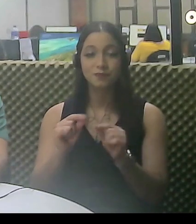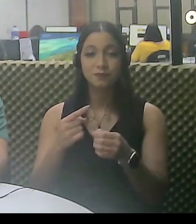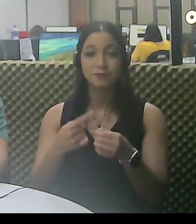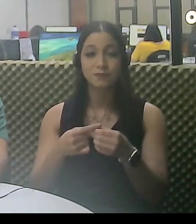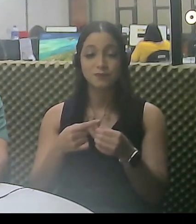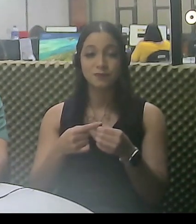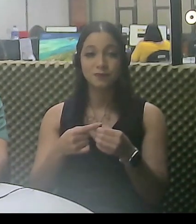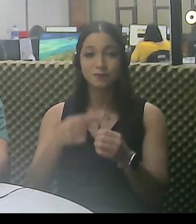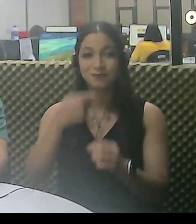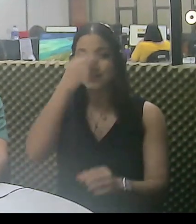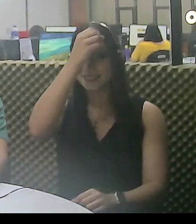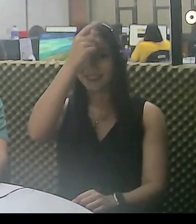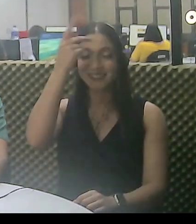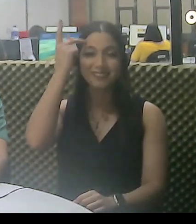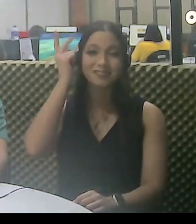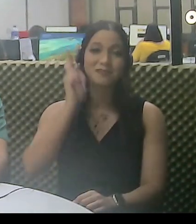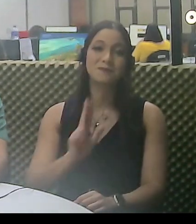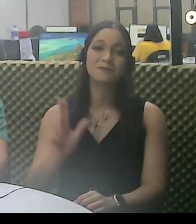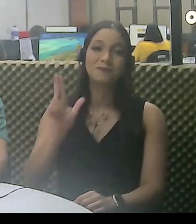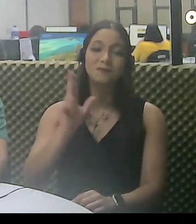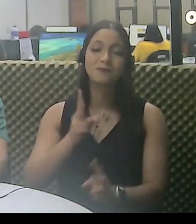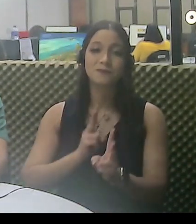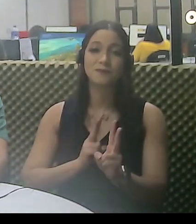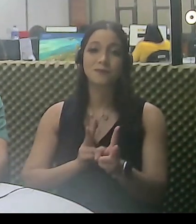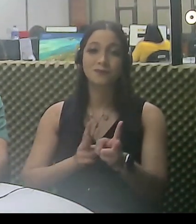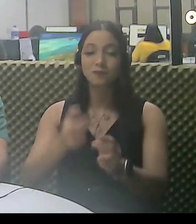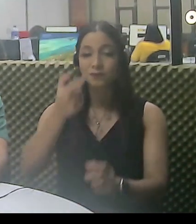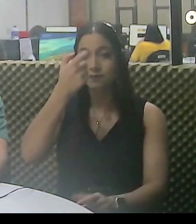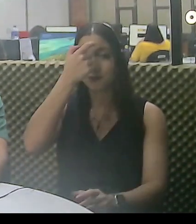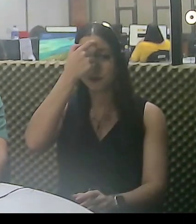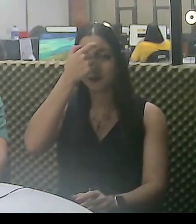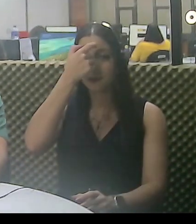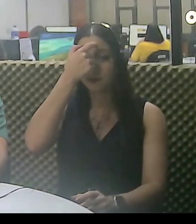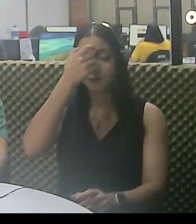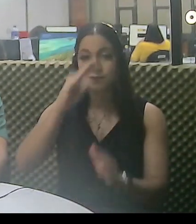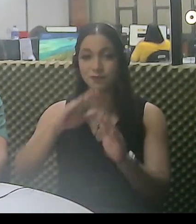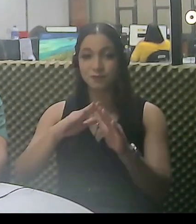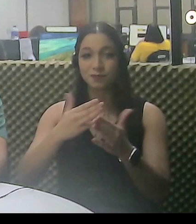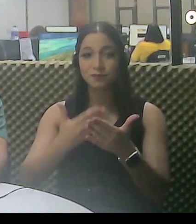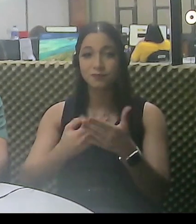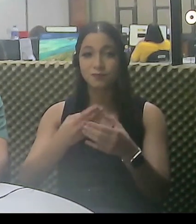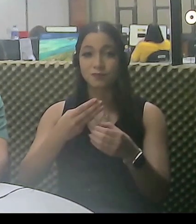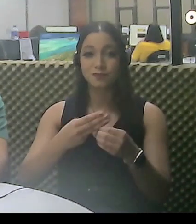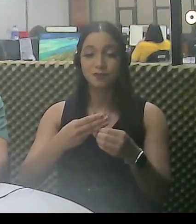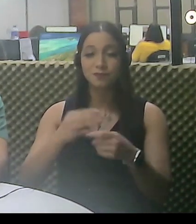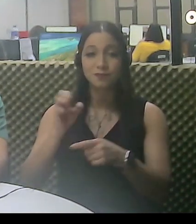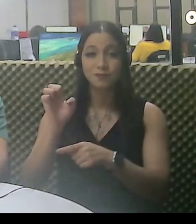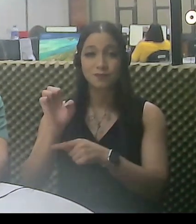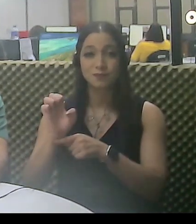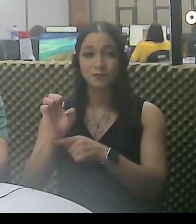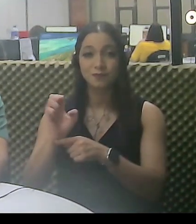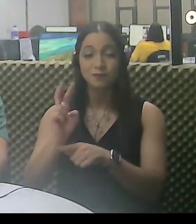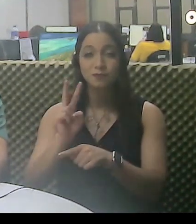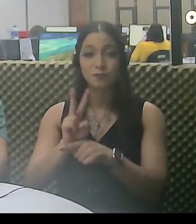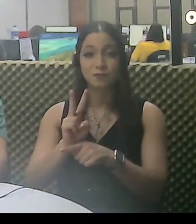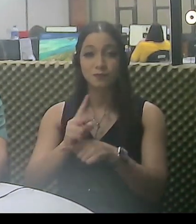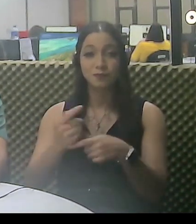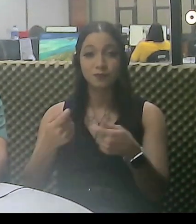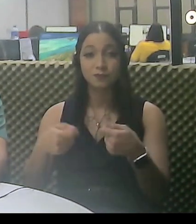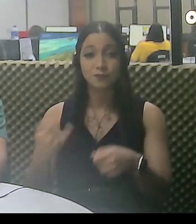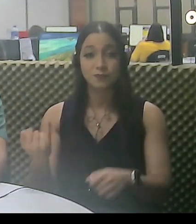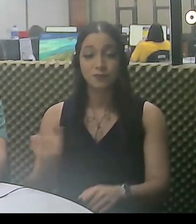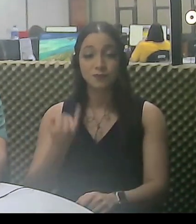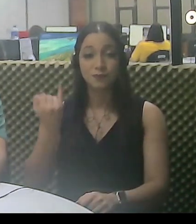a Prefeitura de Uberlândia da sequência a uma conscientização nas escolas municipais e estaduais sobre os cuidados necessários